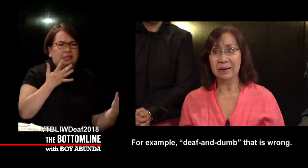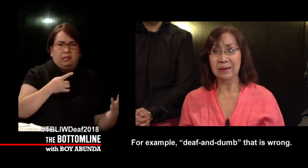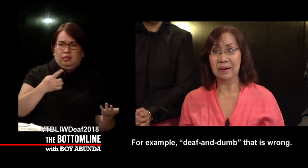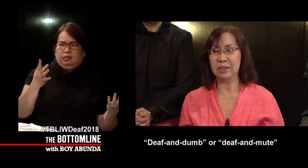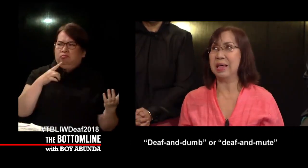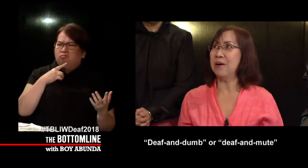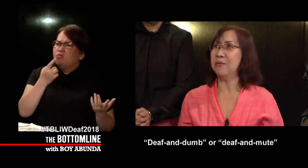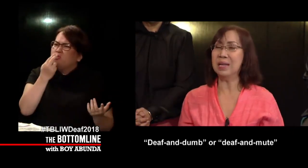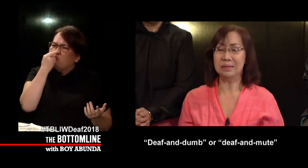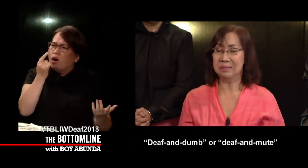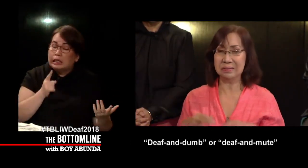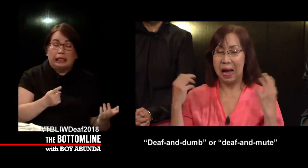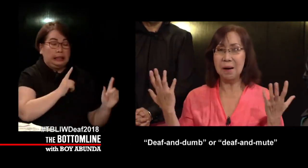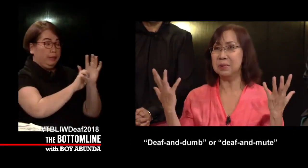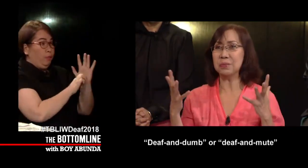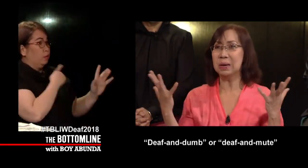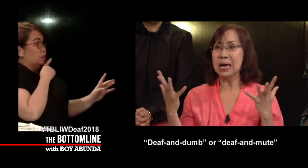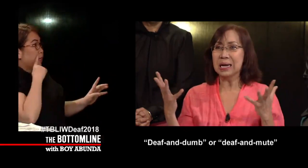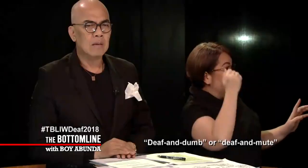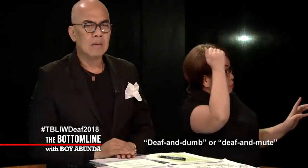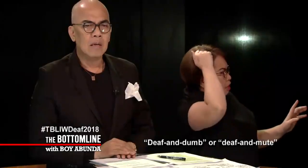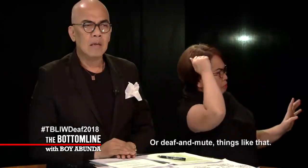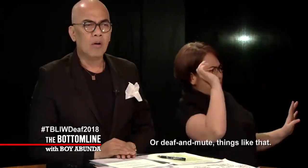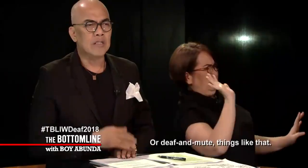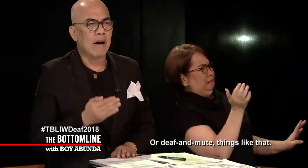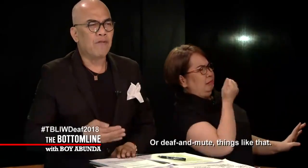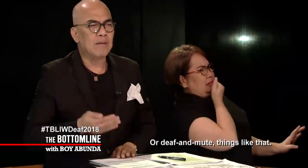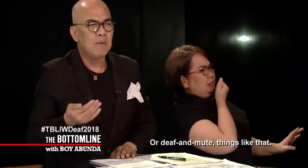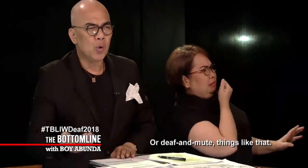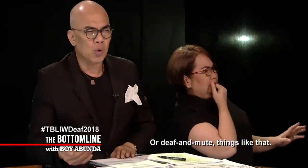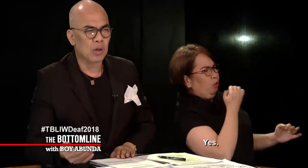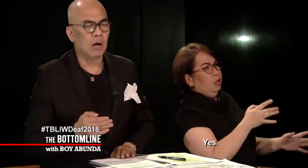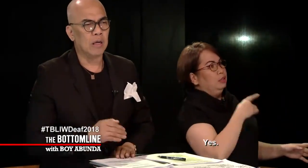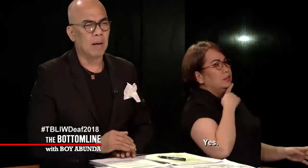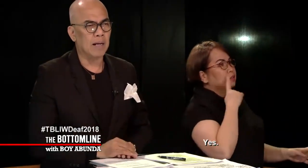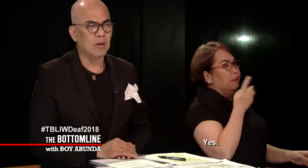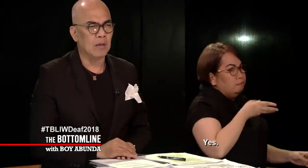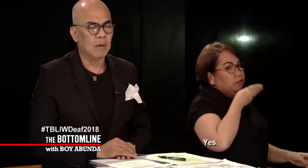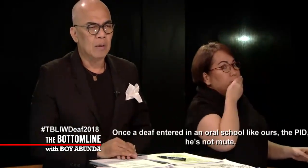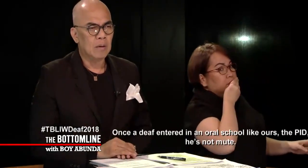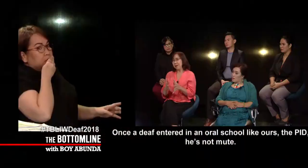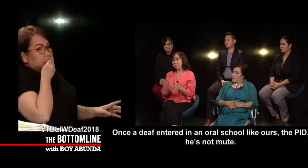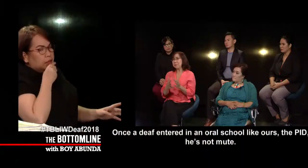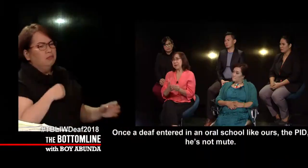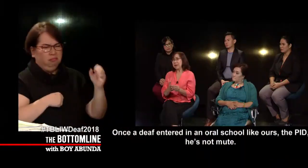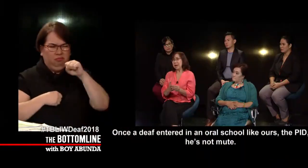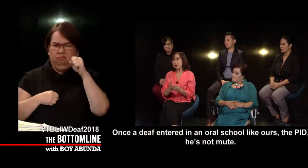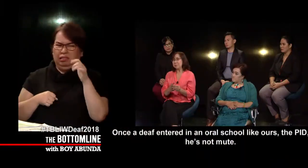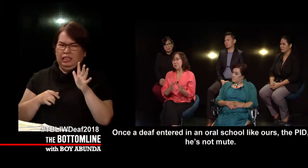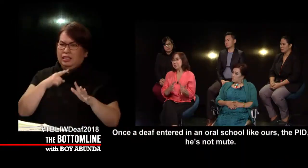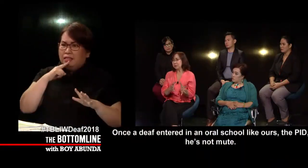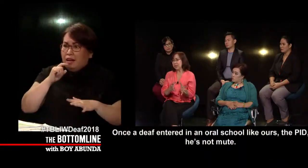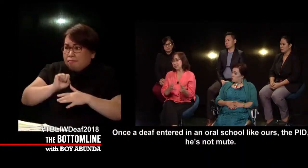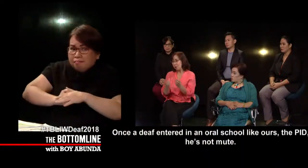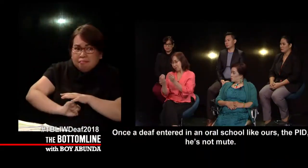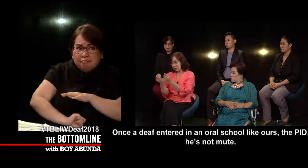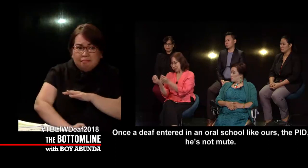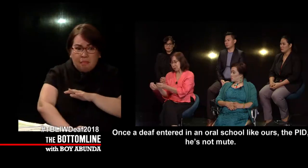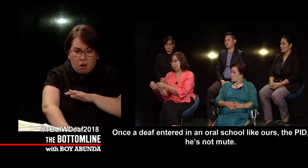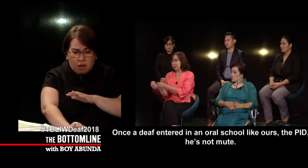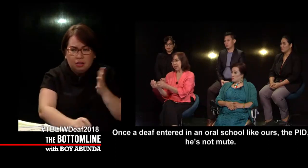eh. Deaf and dumb, yung deaf Or and deaf mute. and mute. Oo, Yung kasi mga ganun. yung deaf, pag pinanganak, pumasok sa